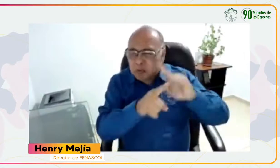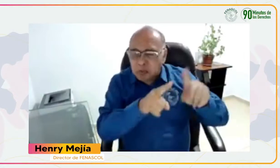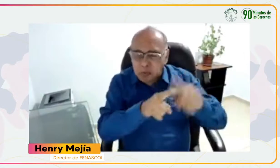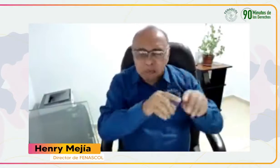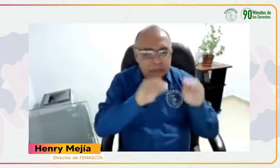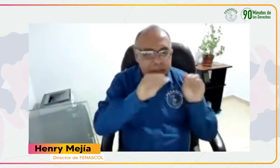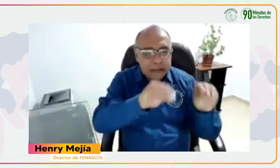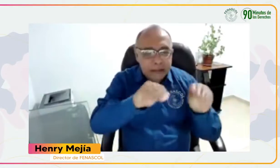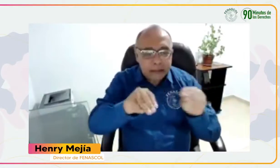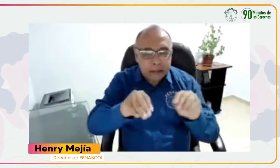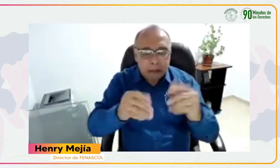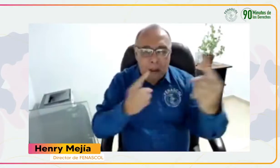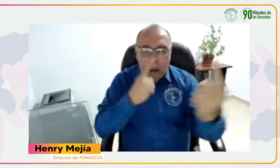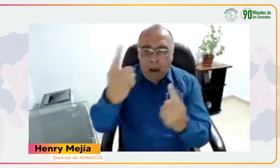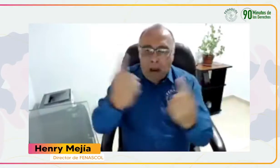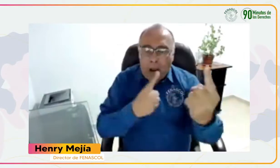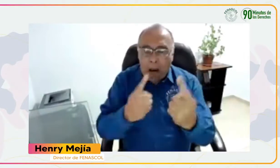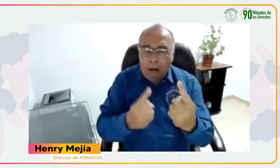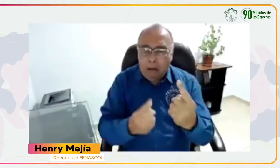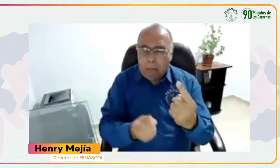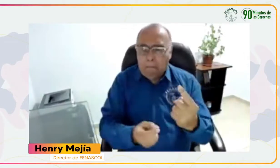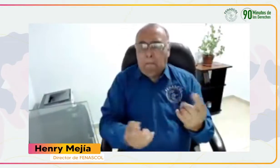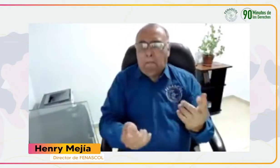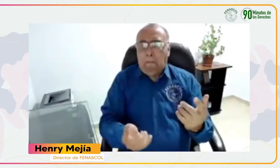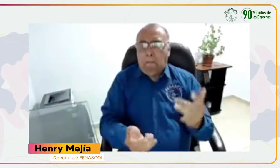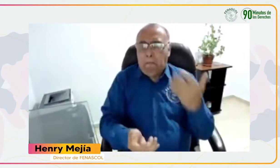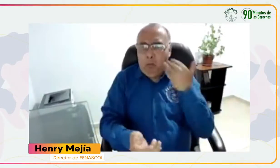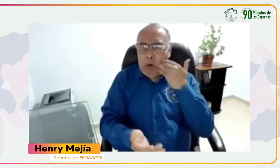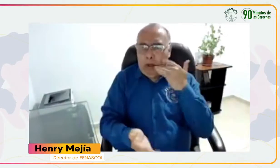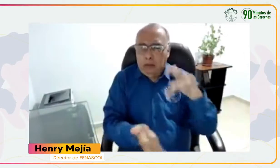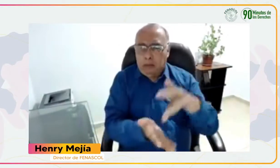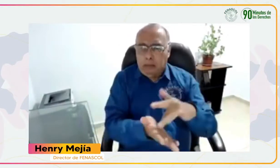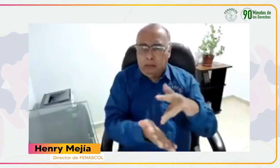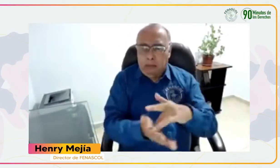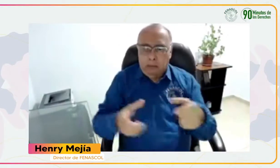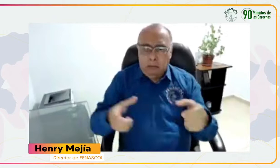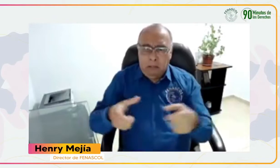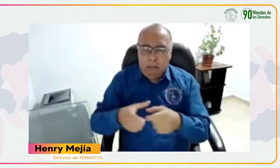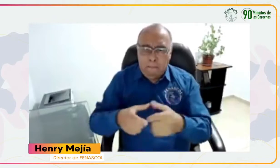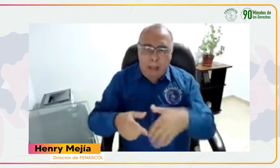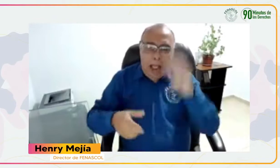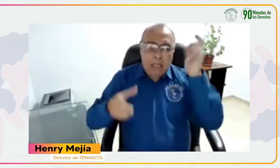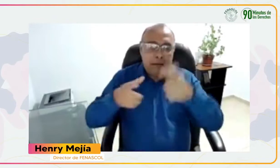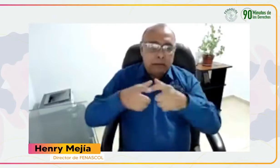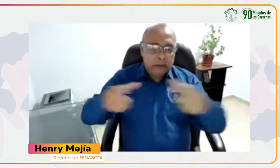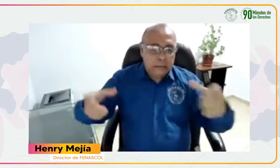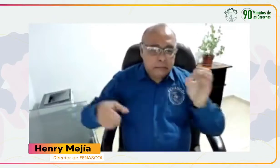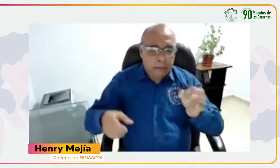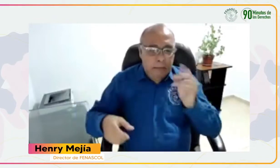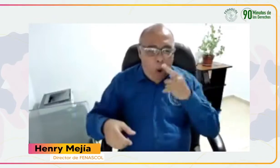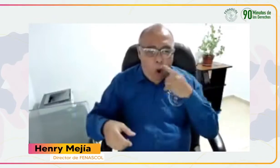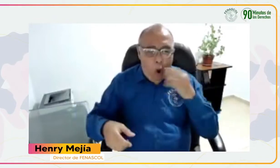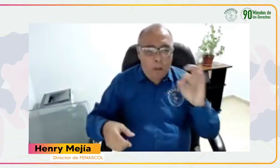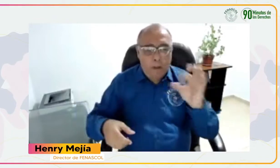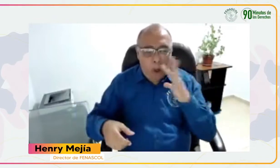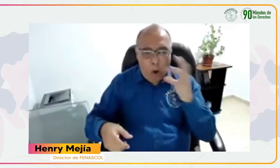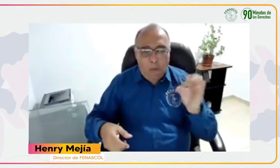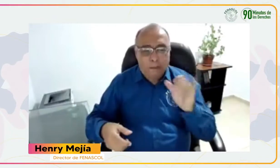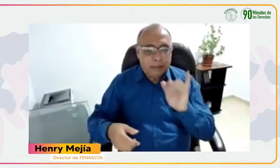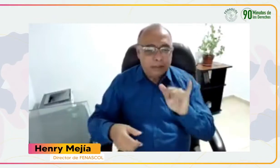capacitación, participación, formación y demás. Y nos hemos dado cuenta que la participación de las mujeres en